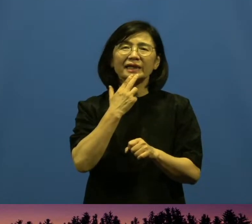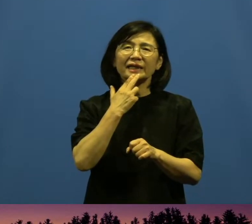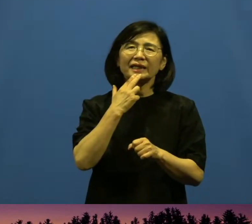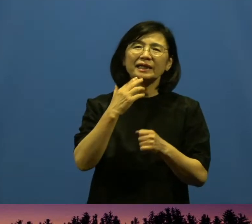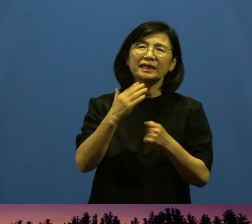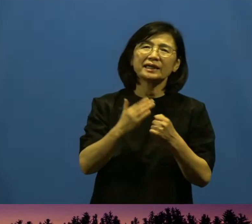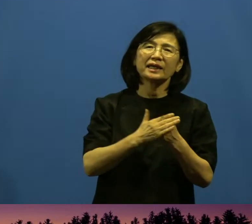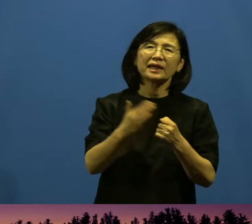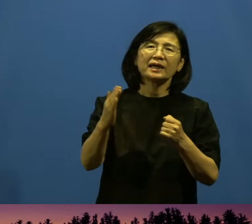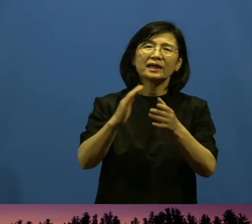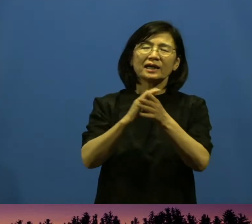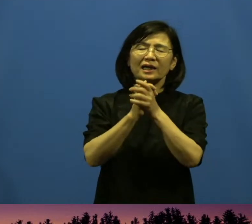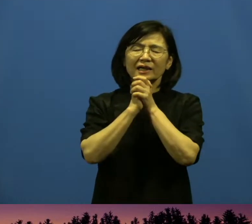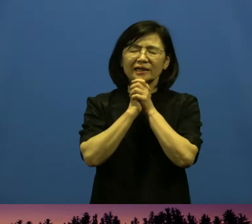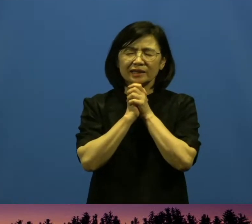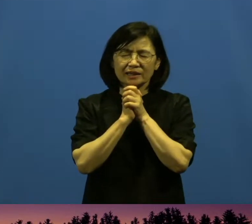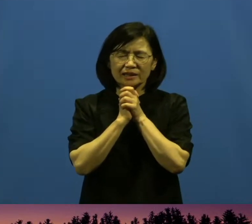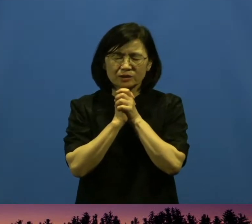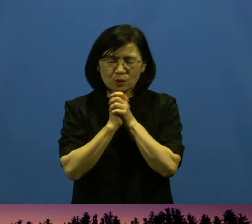없으니